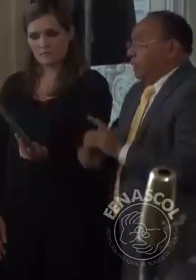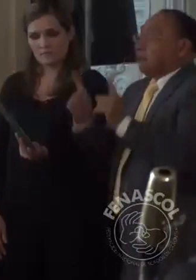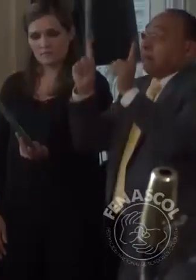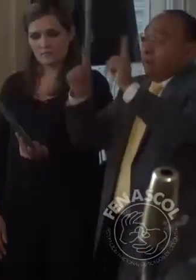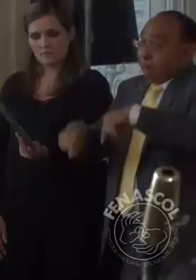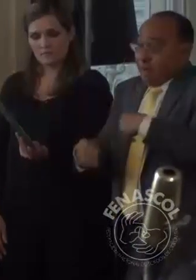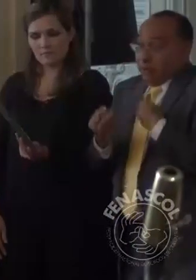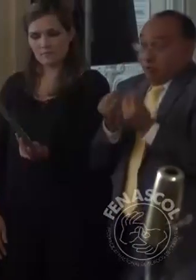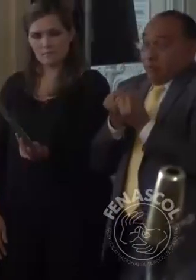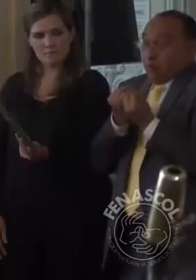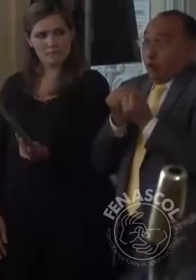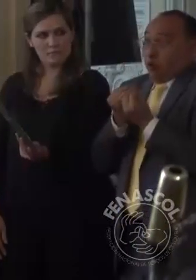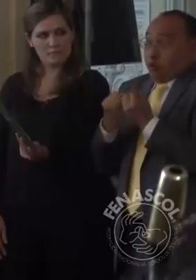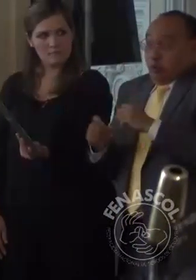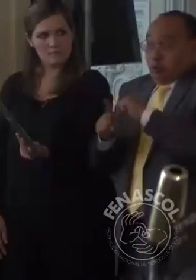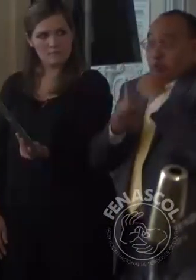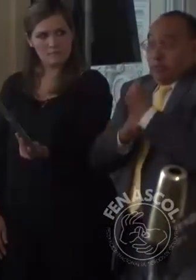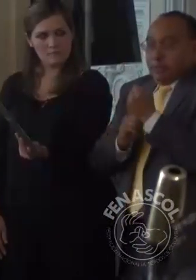haga.